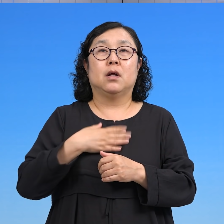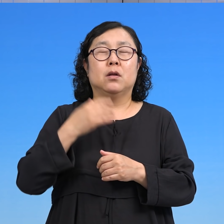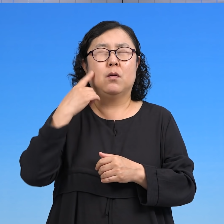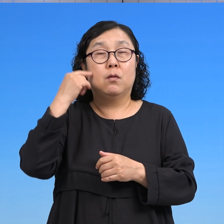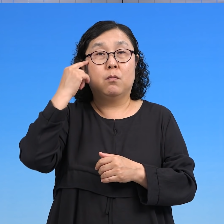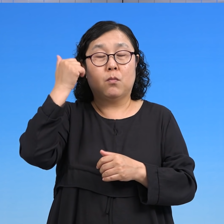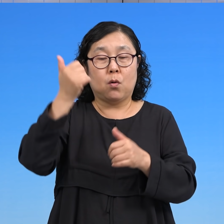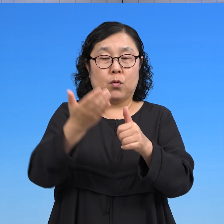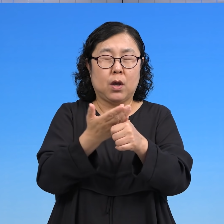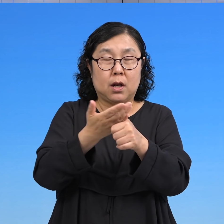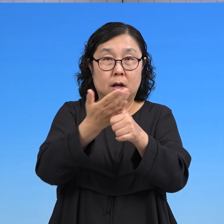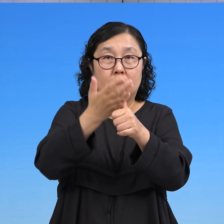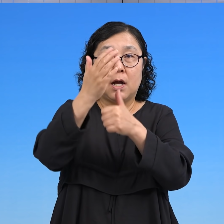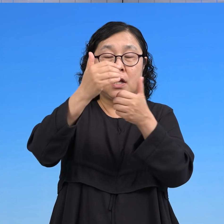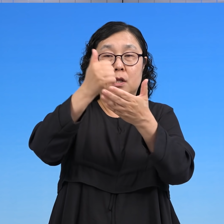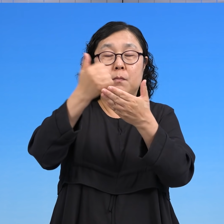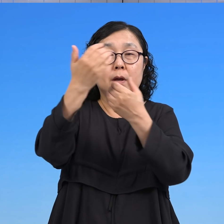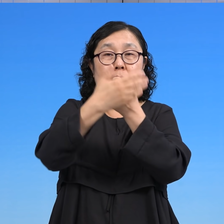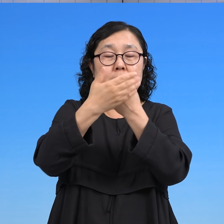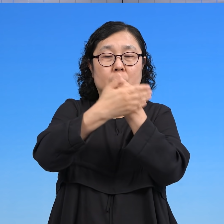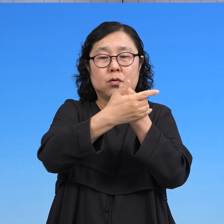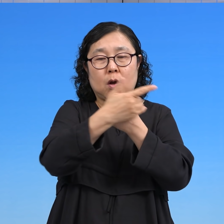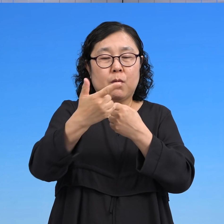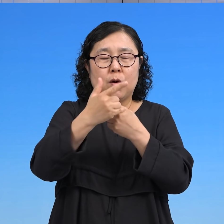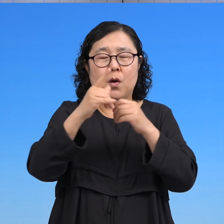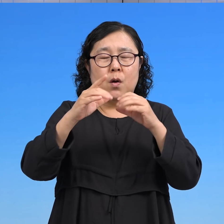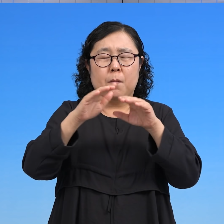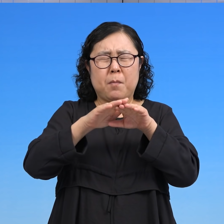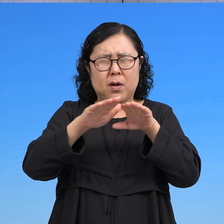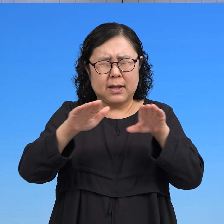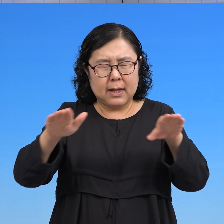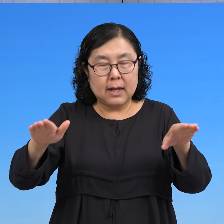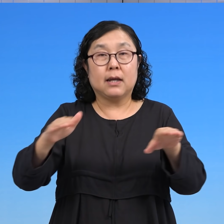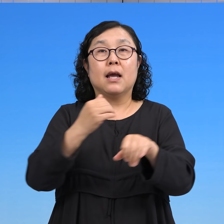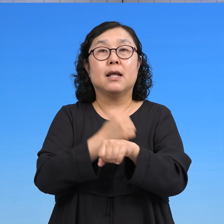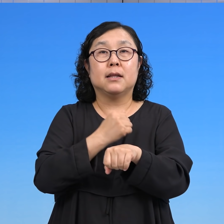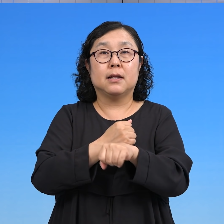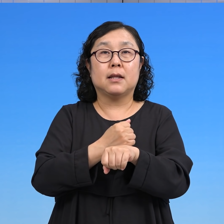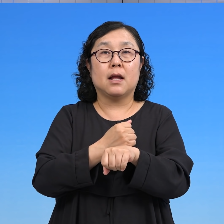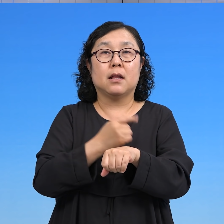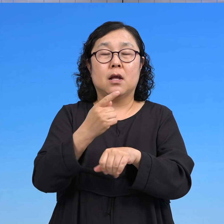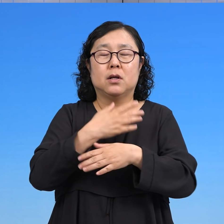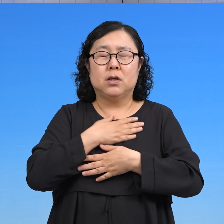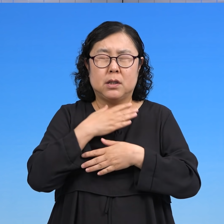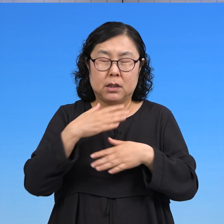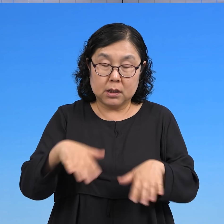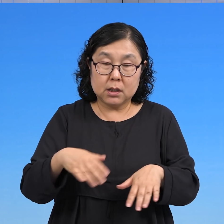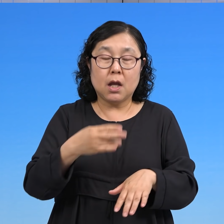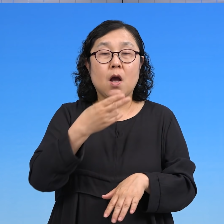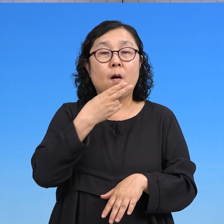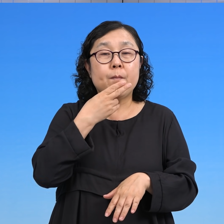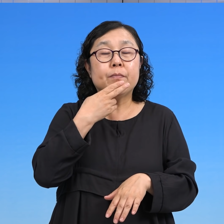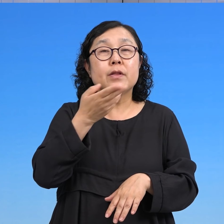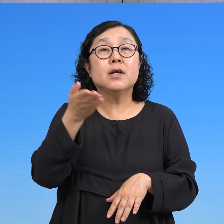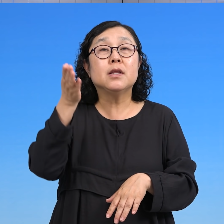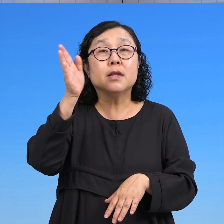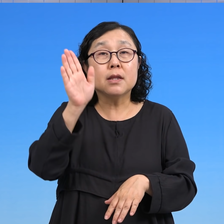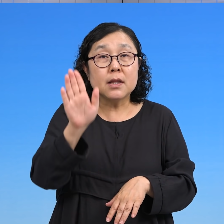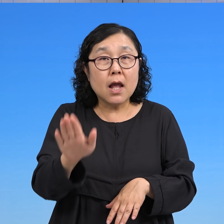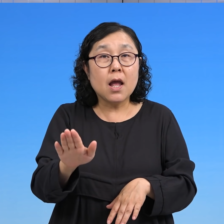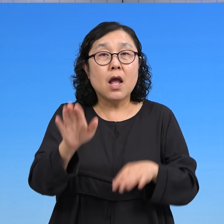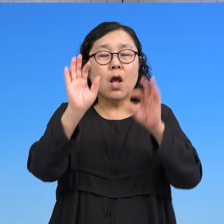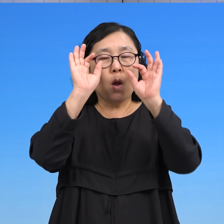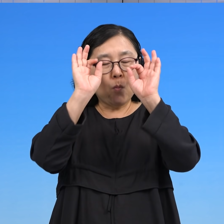뭐 목회를요, 하나님 은혜로 그냥 뭐 너무 순탄하게 목회를 해왔는데, 이게 뭐 지치는 게 하나도